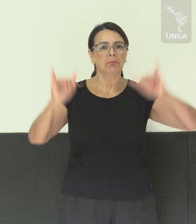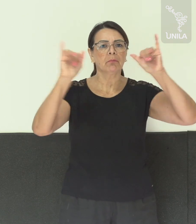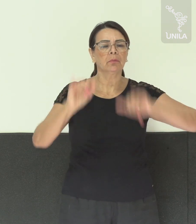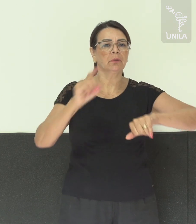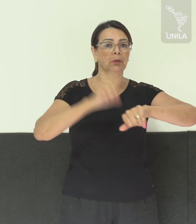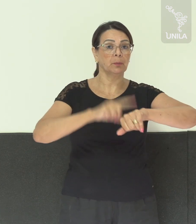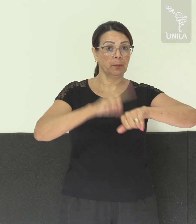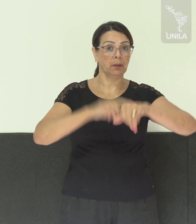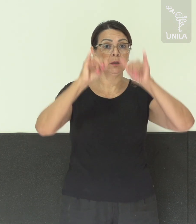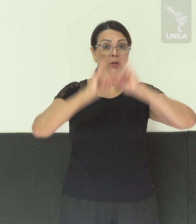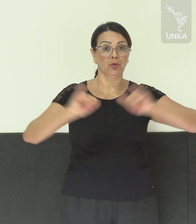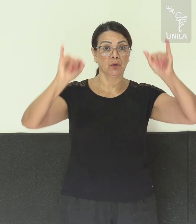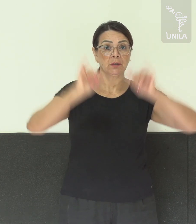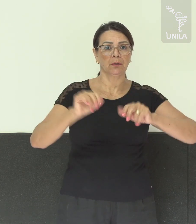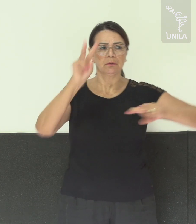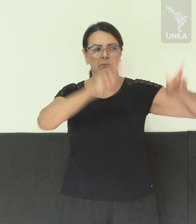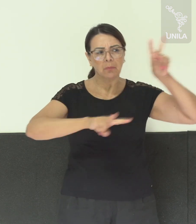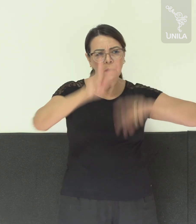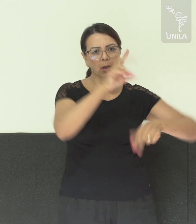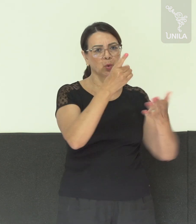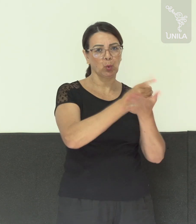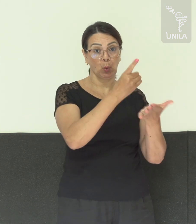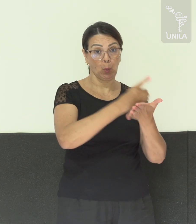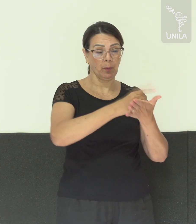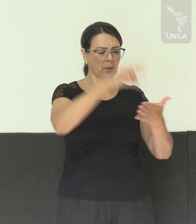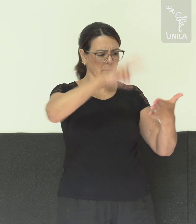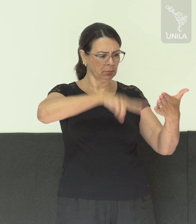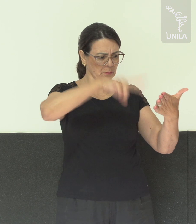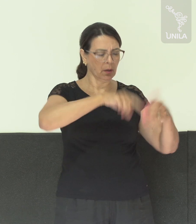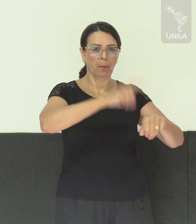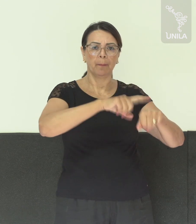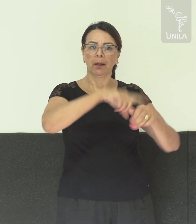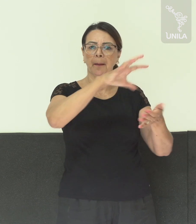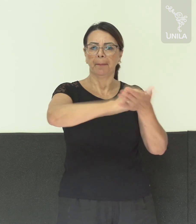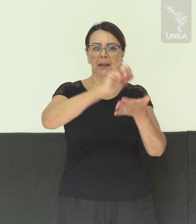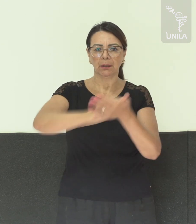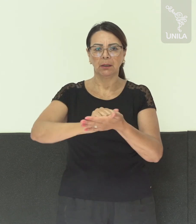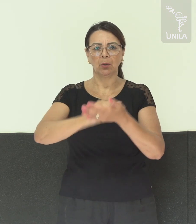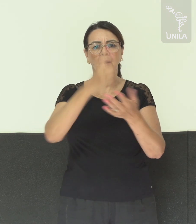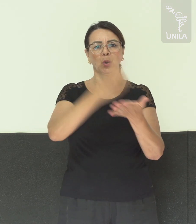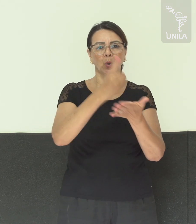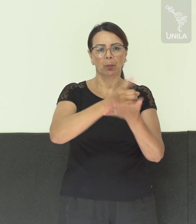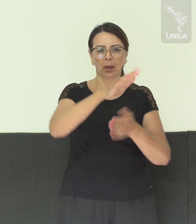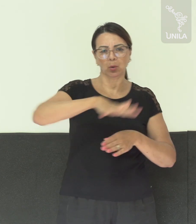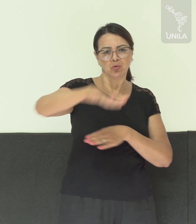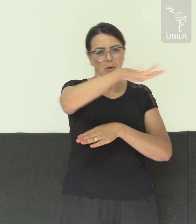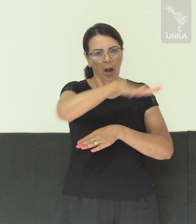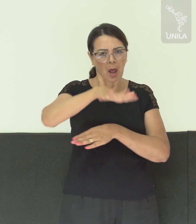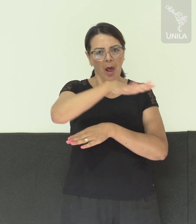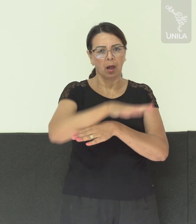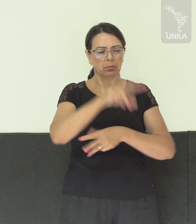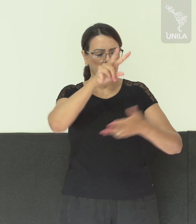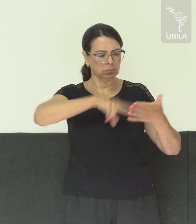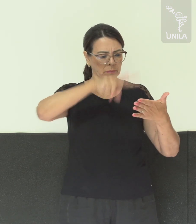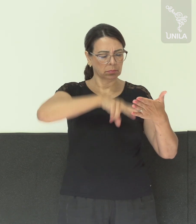da divulgação da análise de documentação de matrícula, documentos gerais e procedimentos de